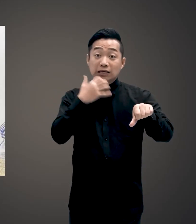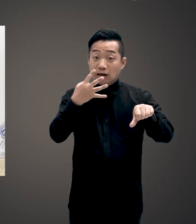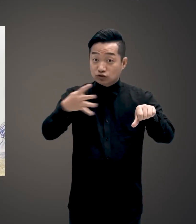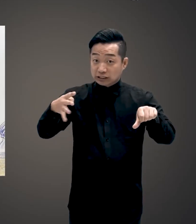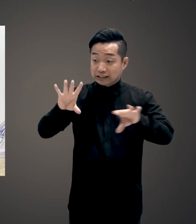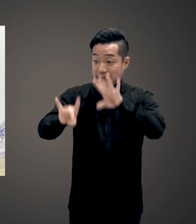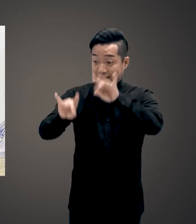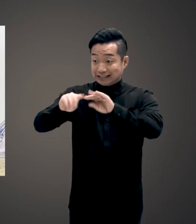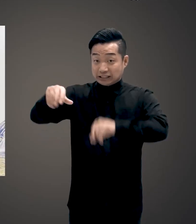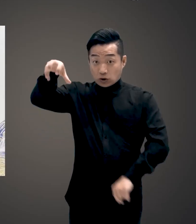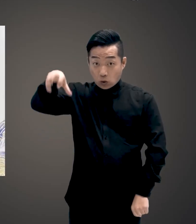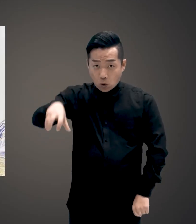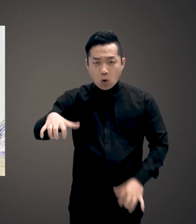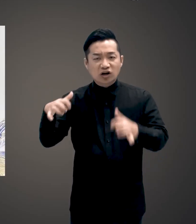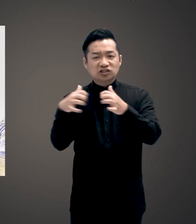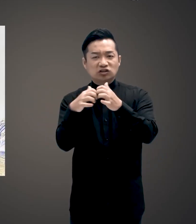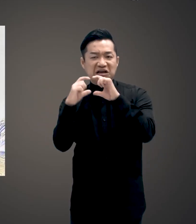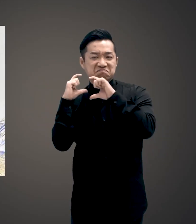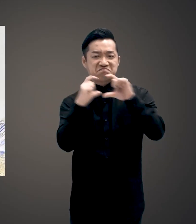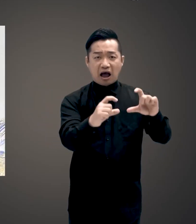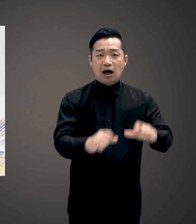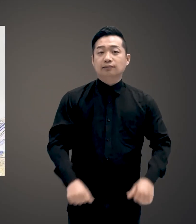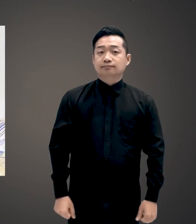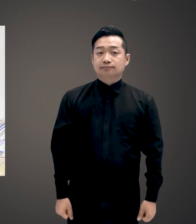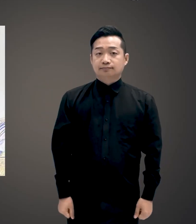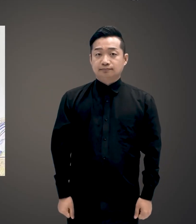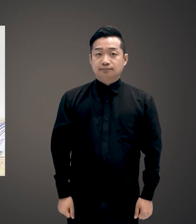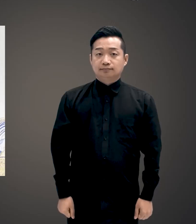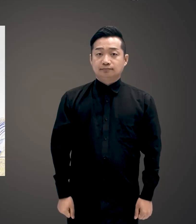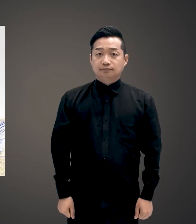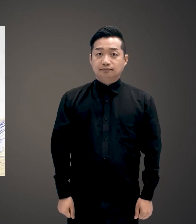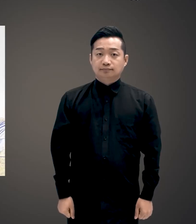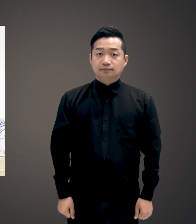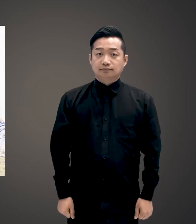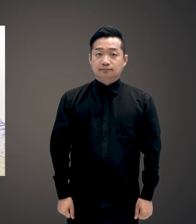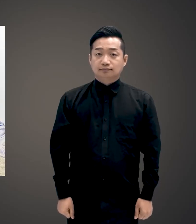급기야 회색무늬 갯벌은 전쟁을 선포한다.